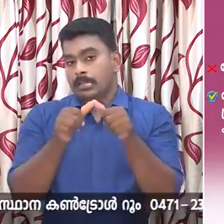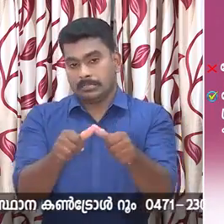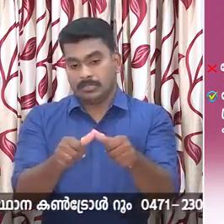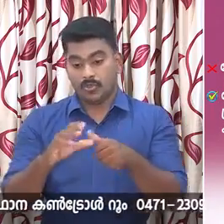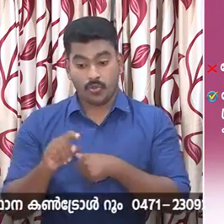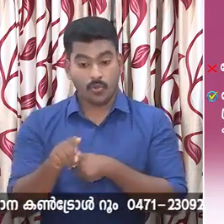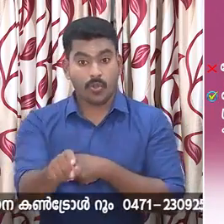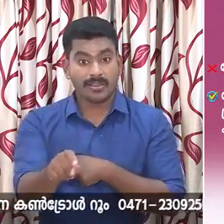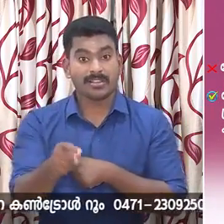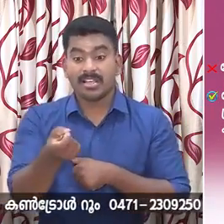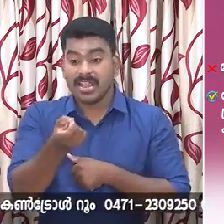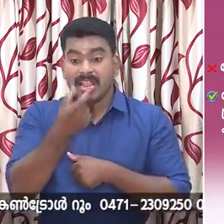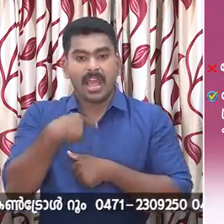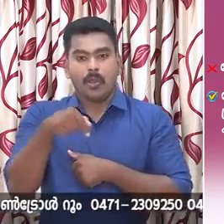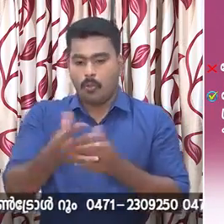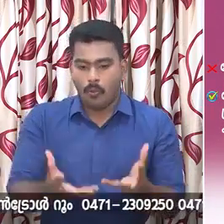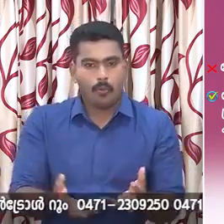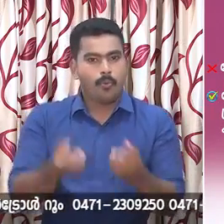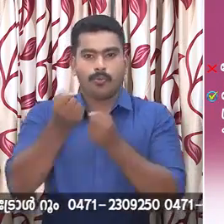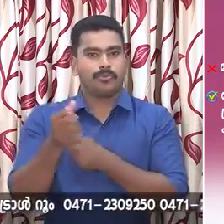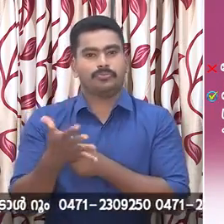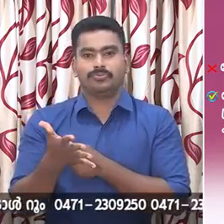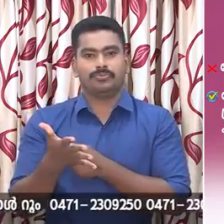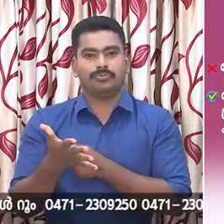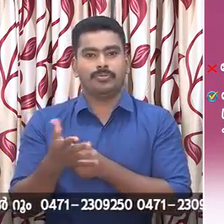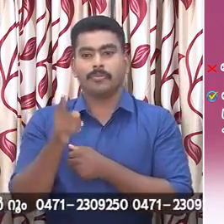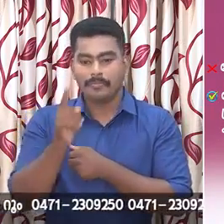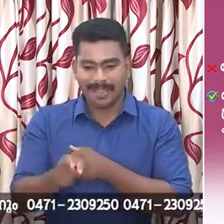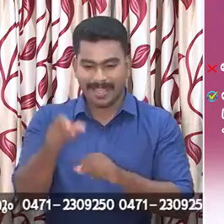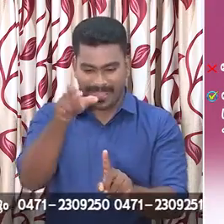COVID-19 ഇതുവരെ പ്രതിരോധ മരുന്ന് കണ്ടുപിടിച്ചിട്ടില്ല.